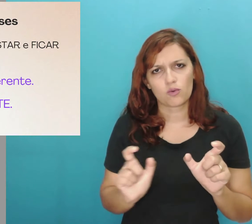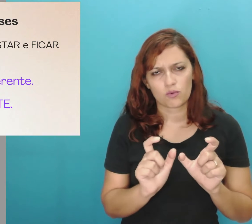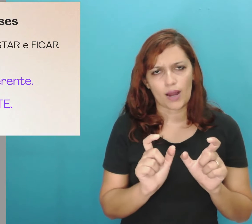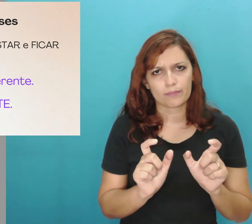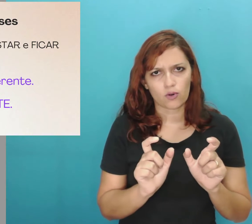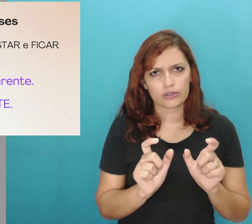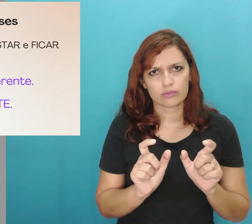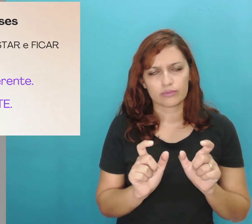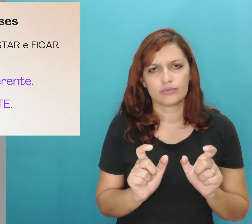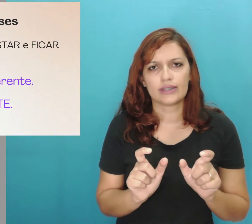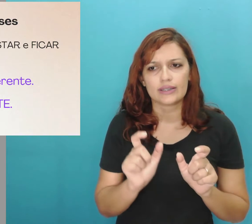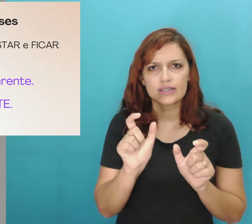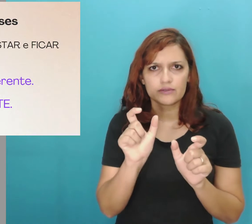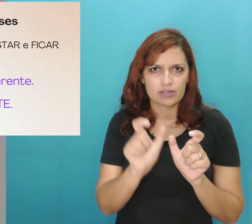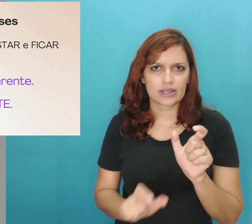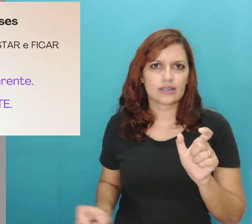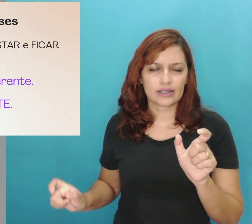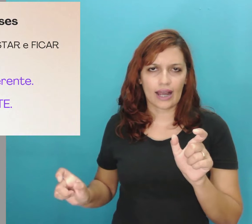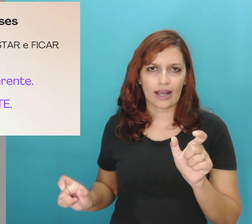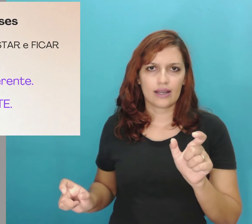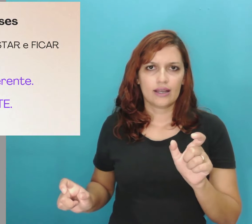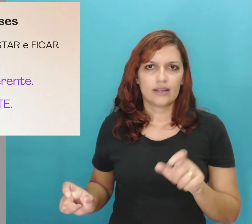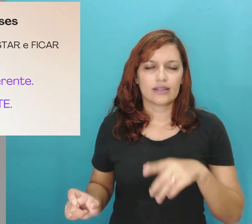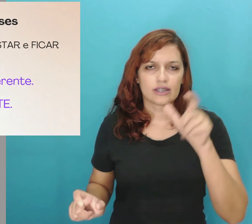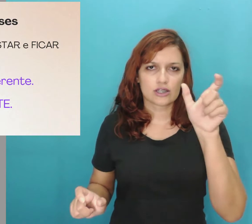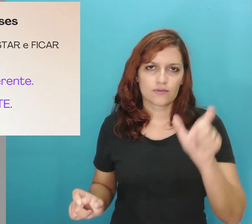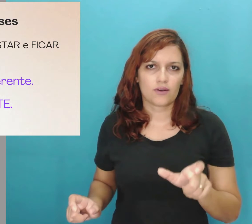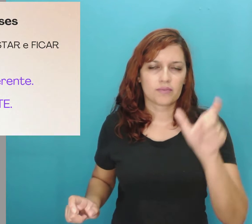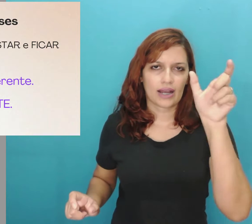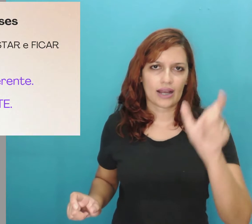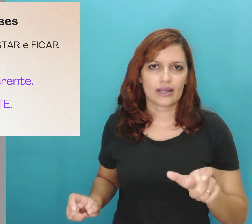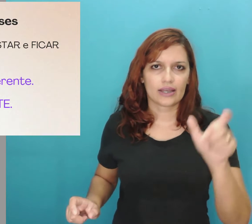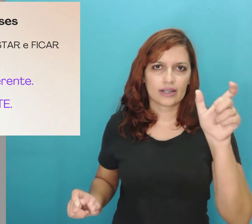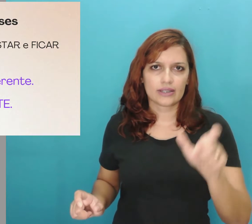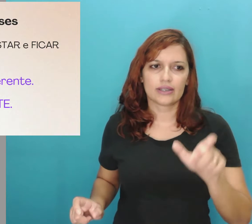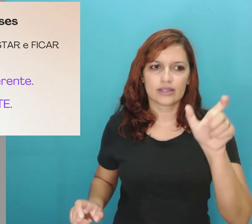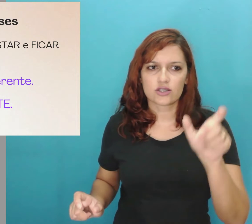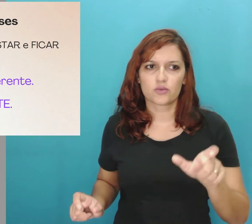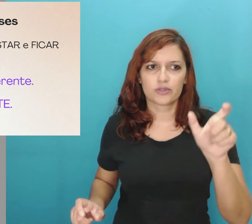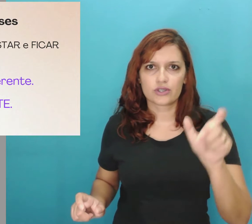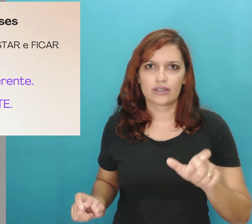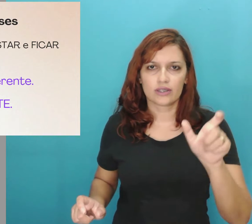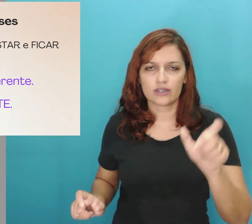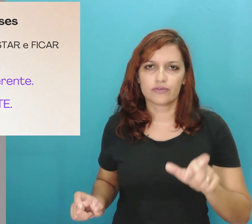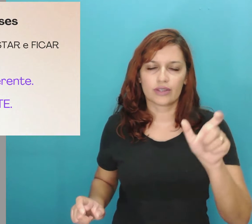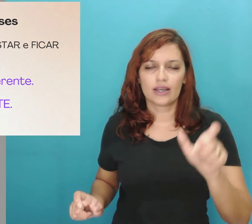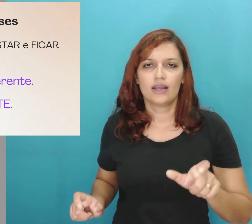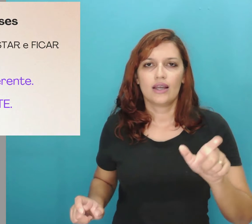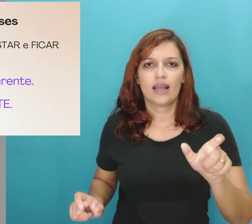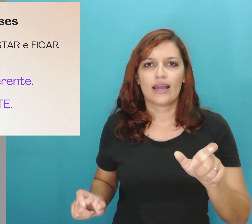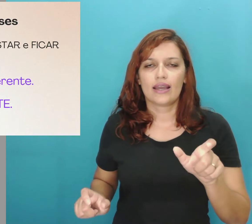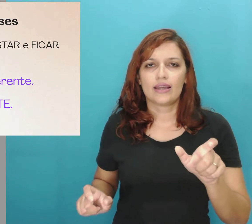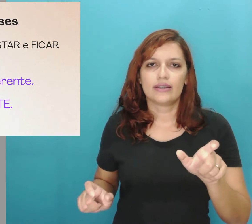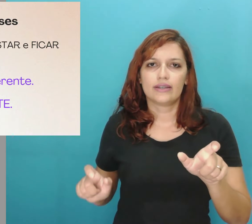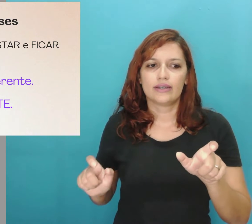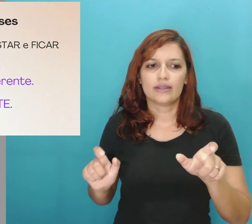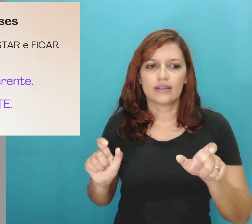um apoio? Que se você tirar e transformar aquele substantivo, né, em, em